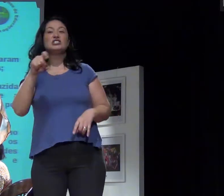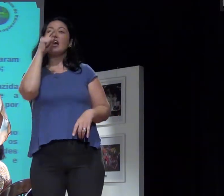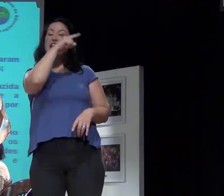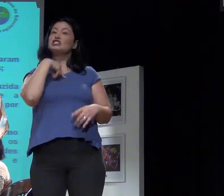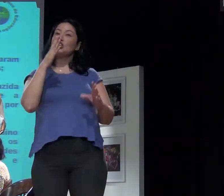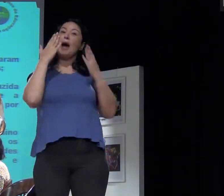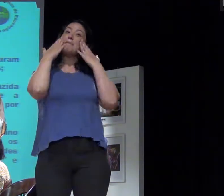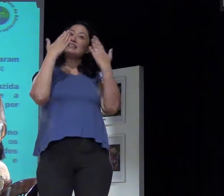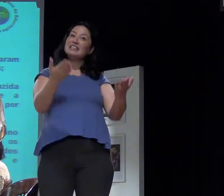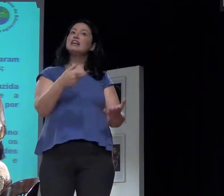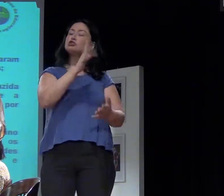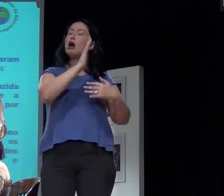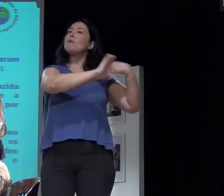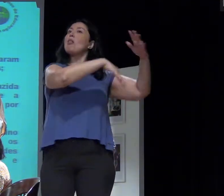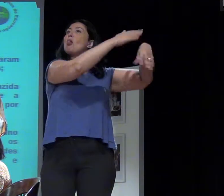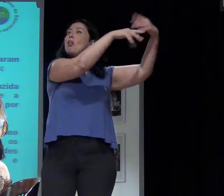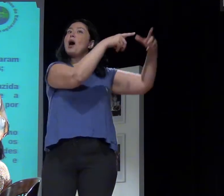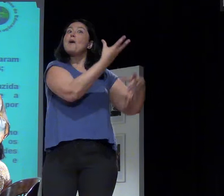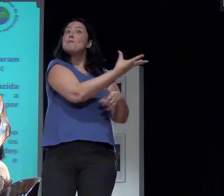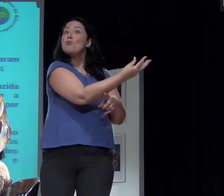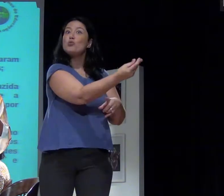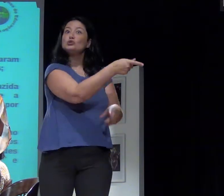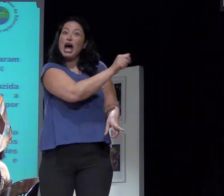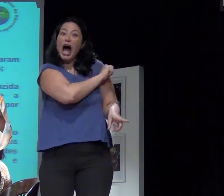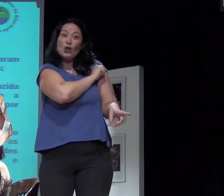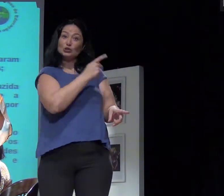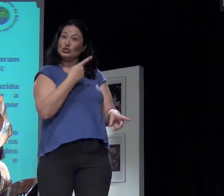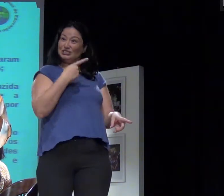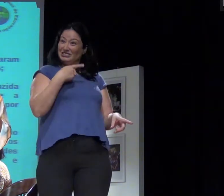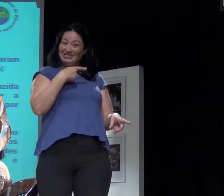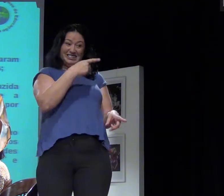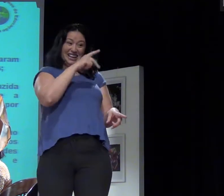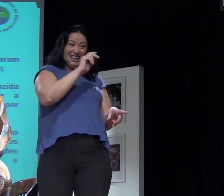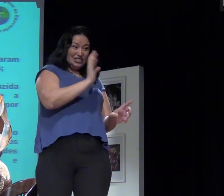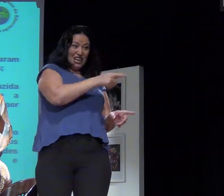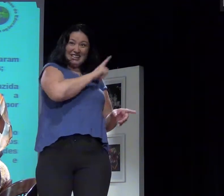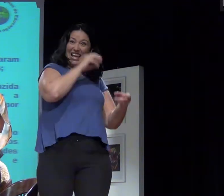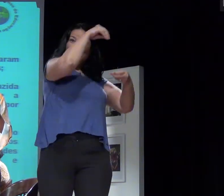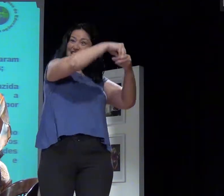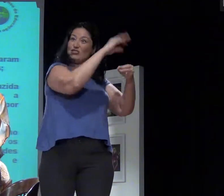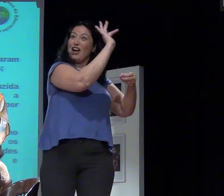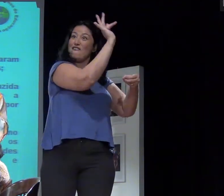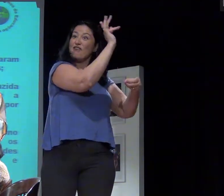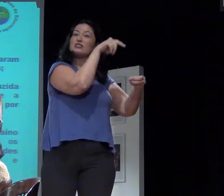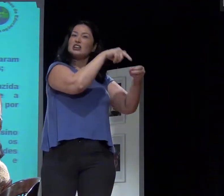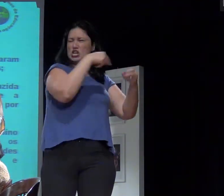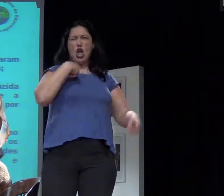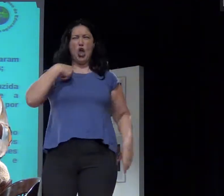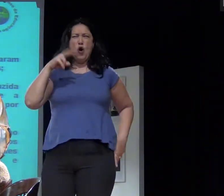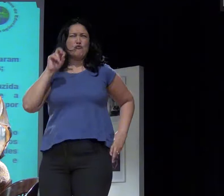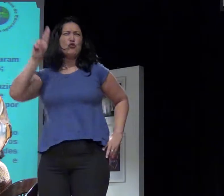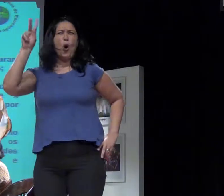plantada, já está se desenvolvendo para isso. Muitos alunos nossos que já estão na universidade já está dizendo: eu vou ser professor